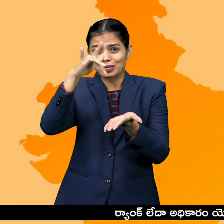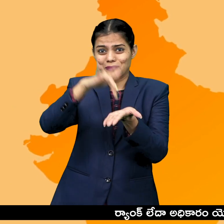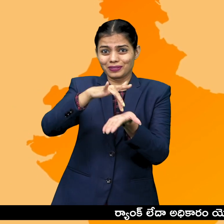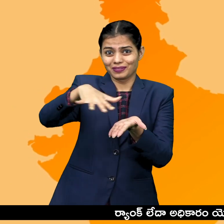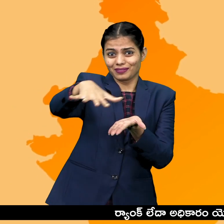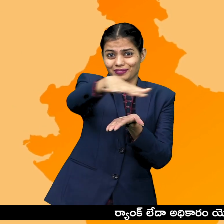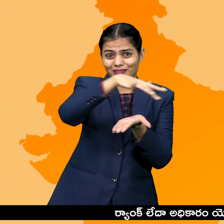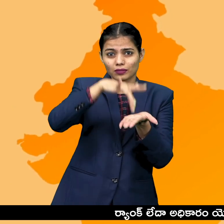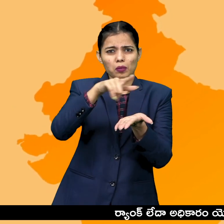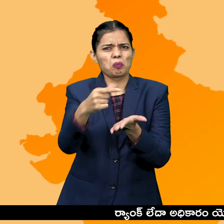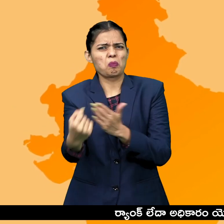పొందడం.